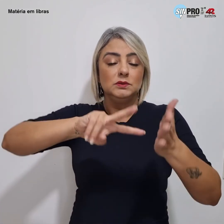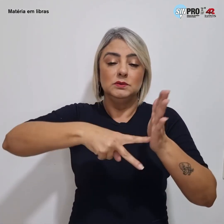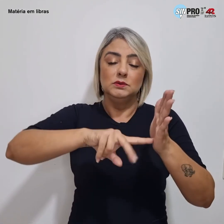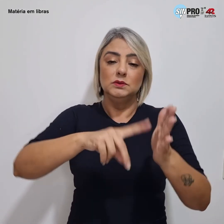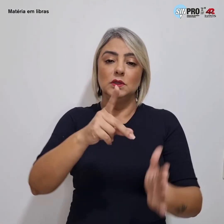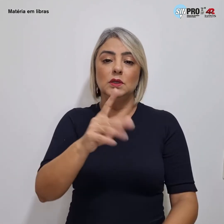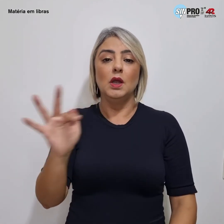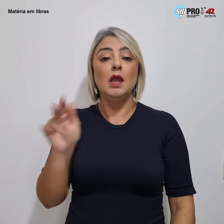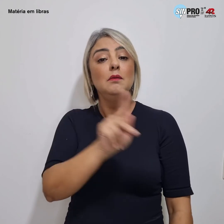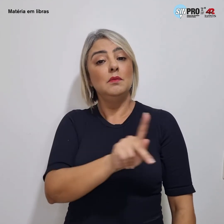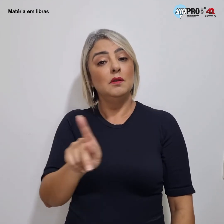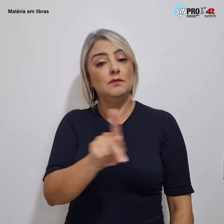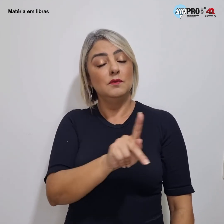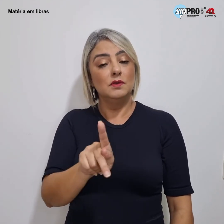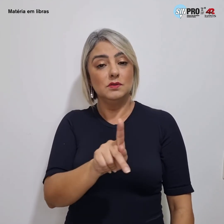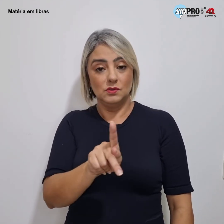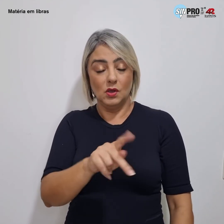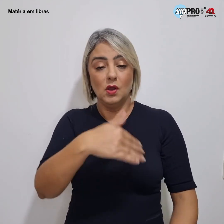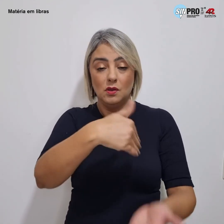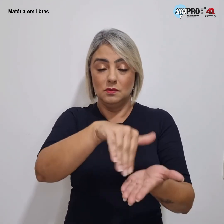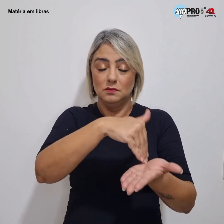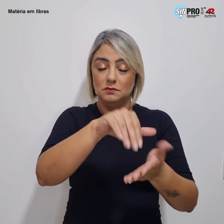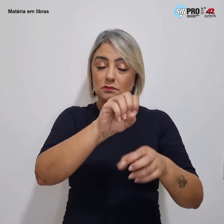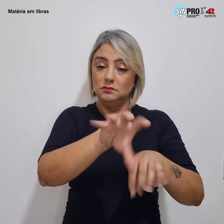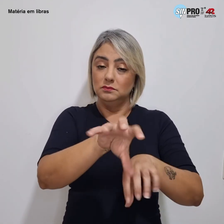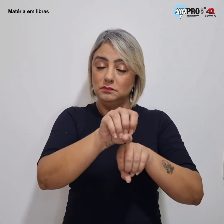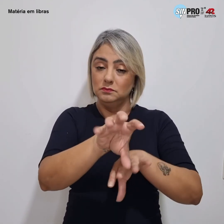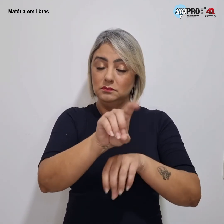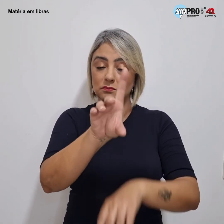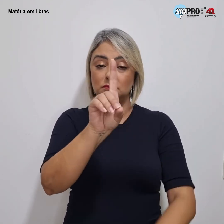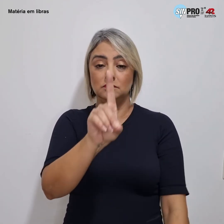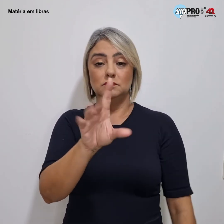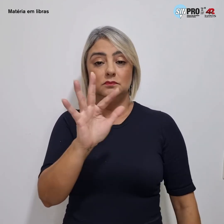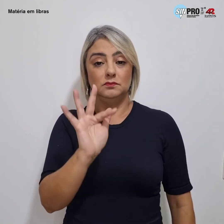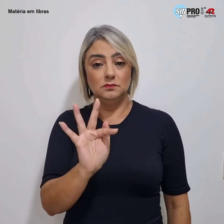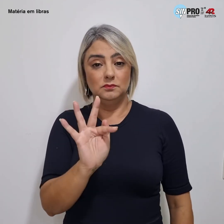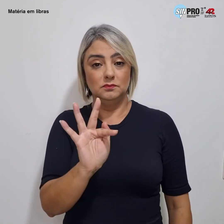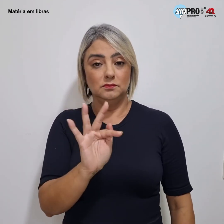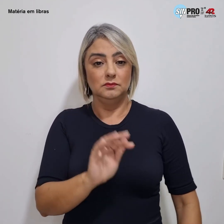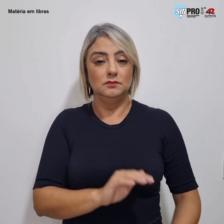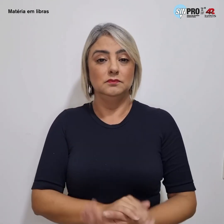Simpro-DF e professora da Rede Pública de Ensino do Distrito Federal.